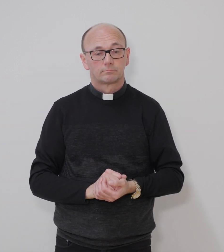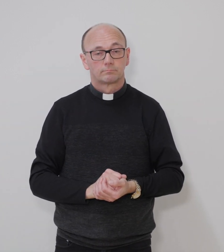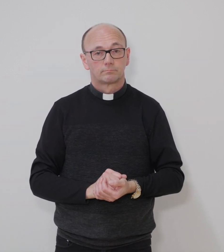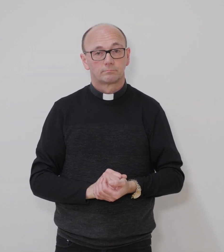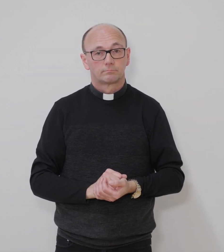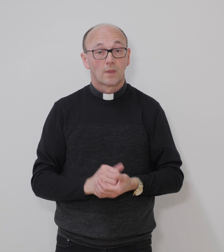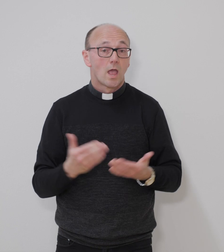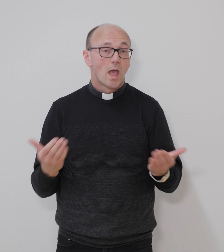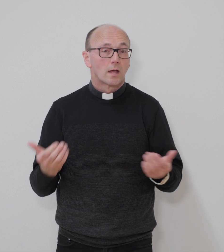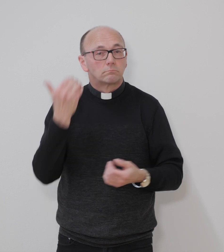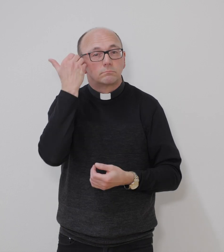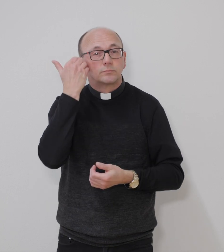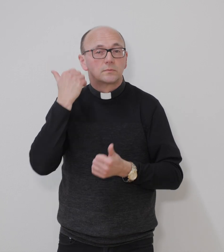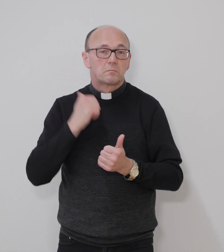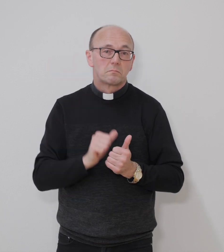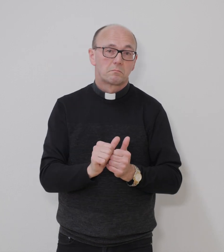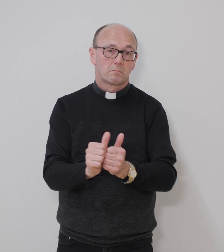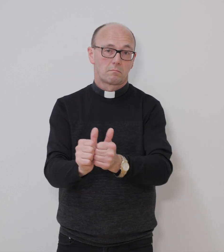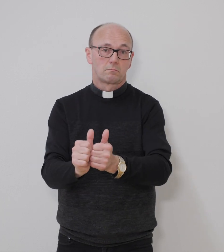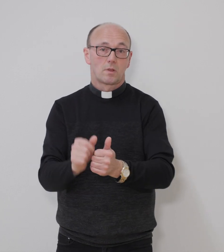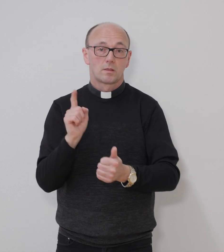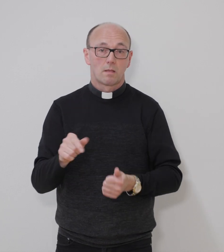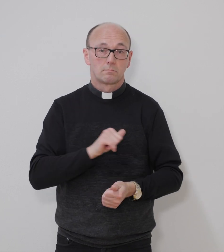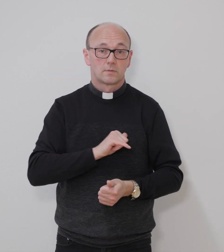Reich deines Vaters gelangen. Amen.